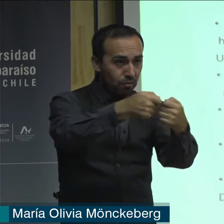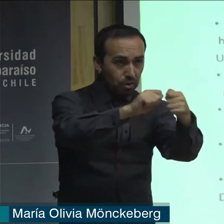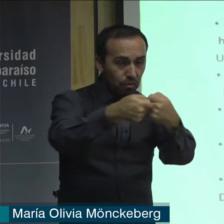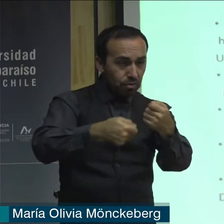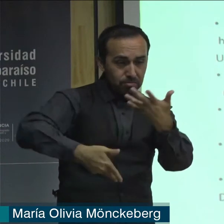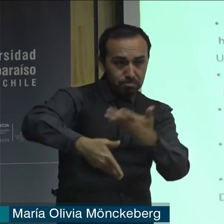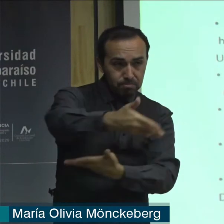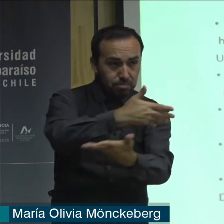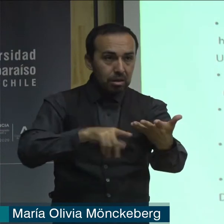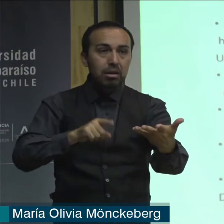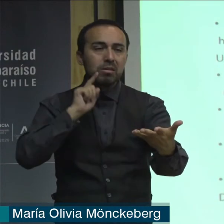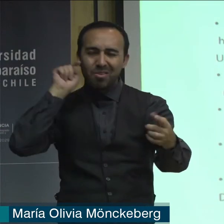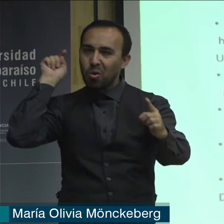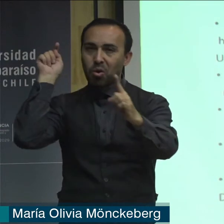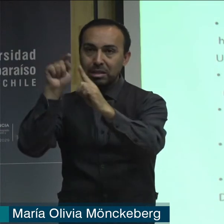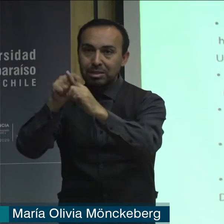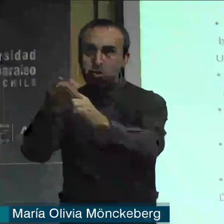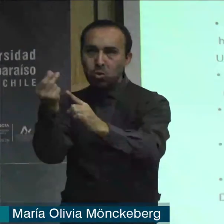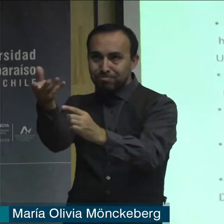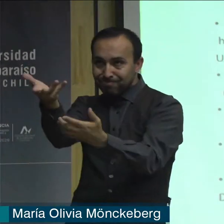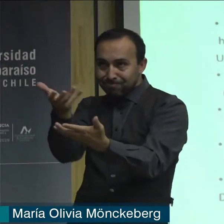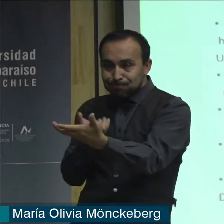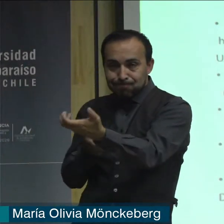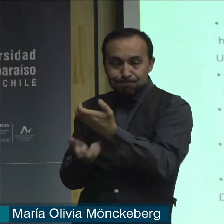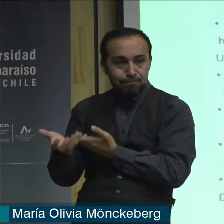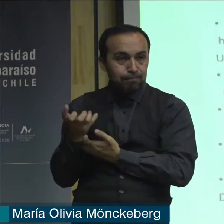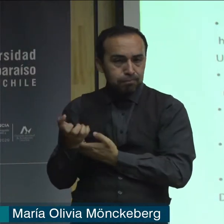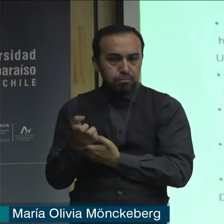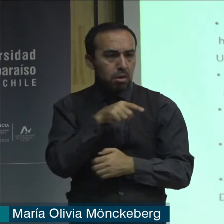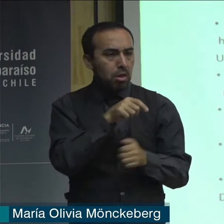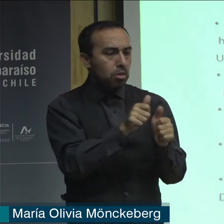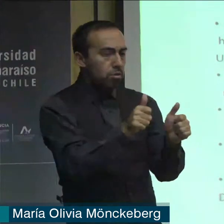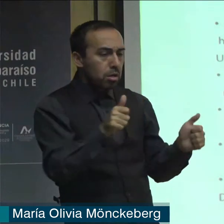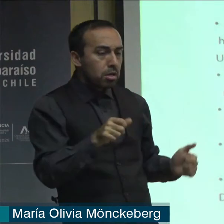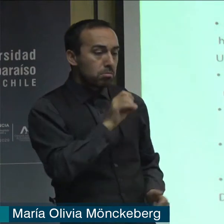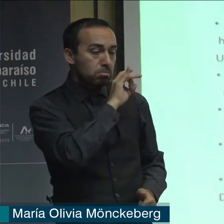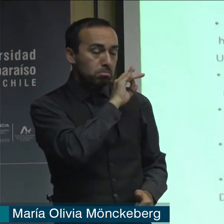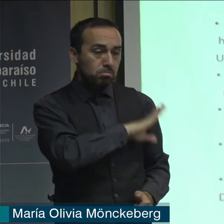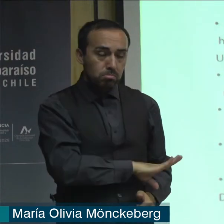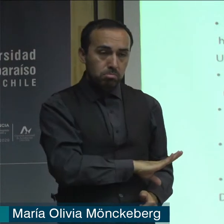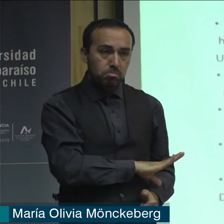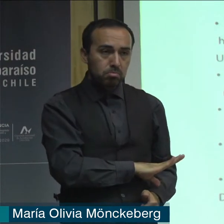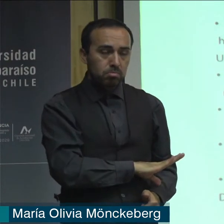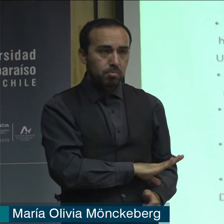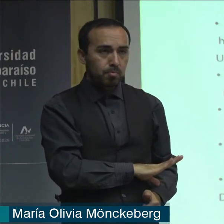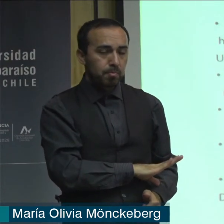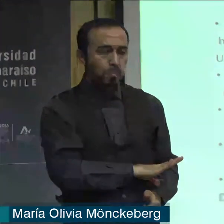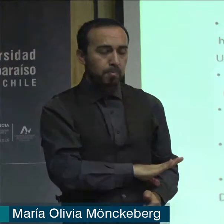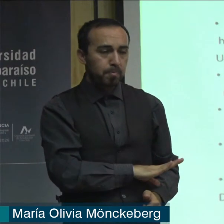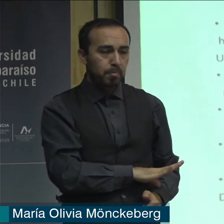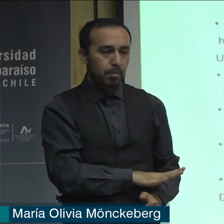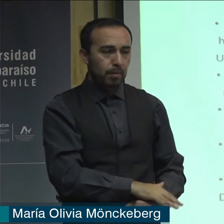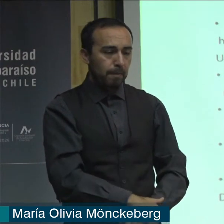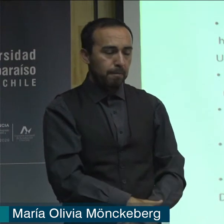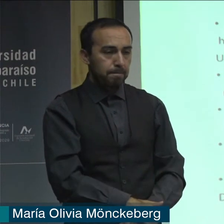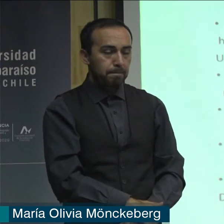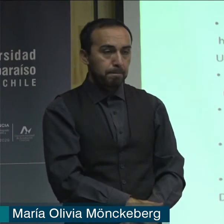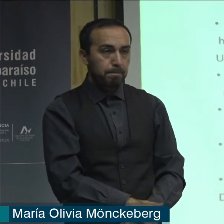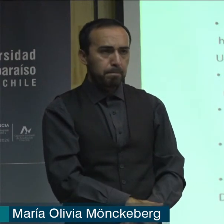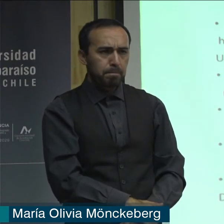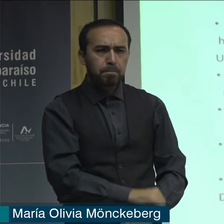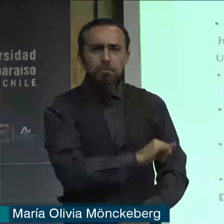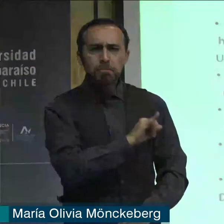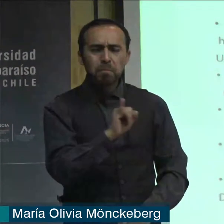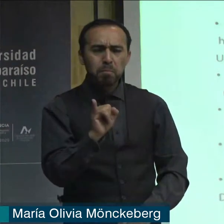fines de lucro pero los directivos chilenos entre los que estás el Lumen resulta